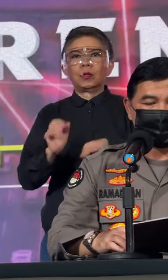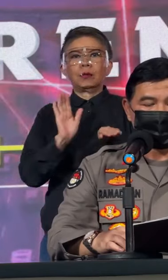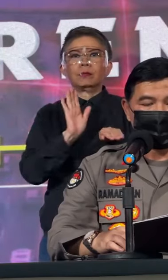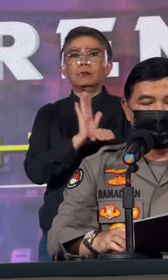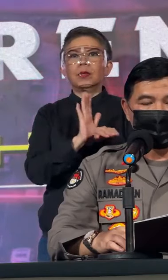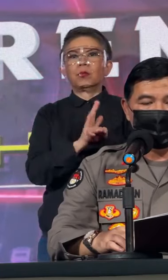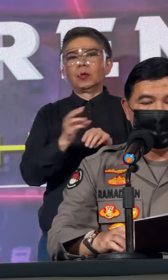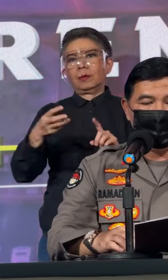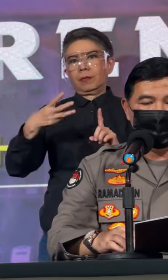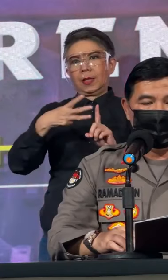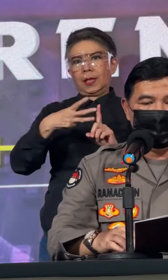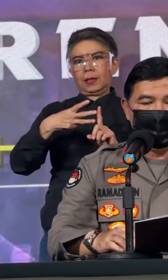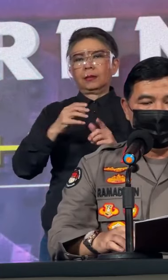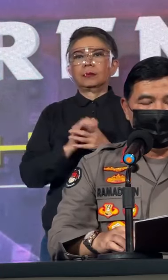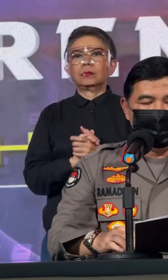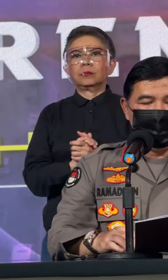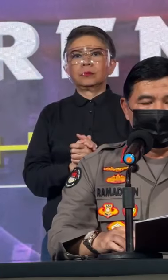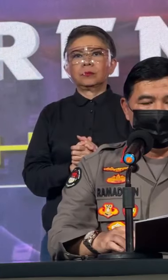Barat.